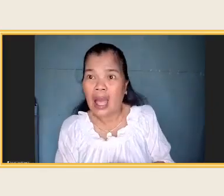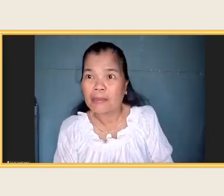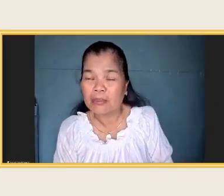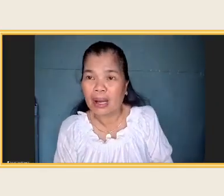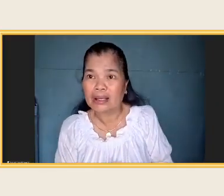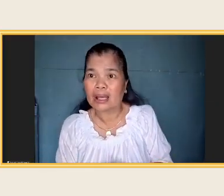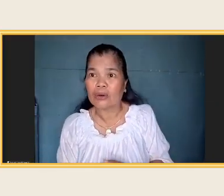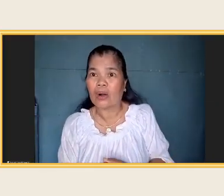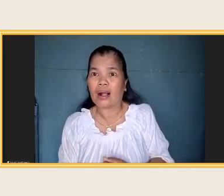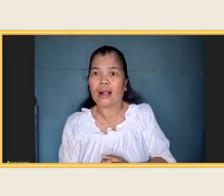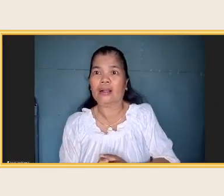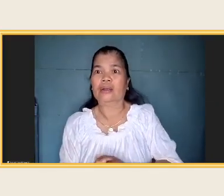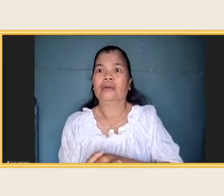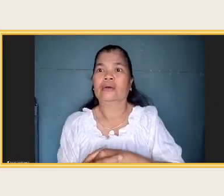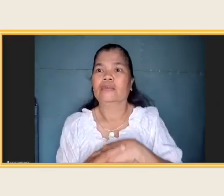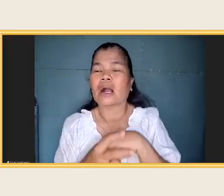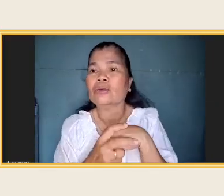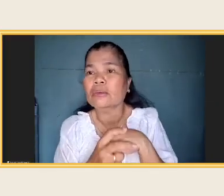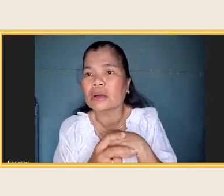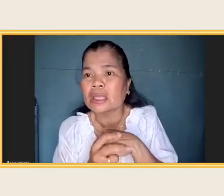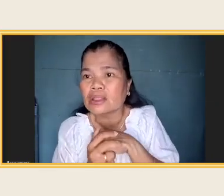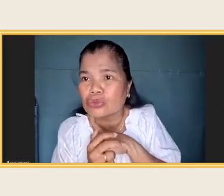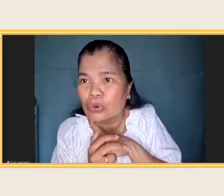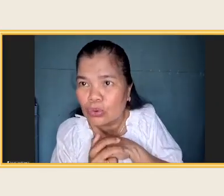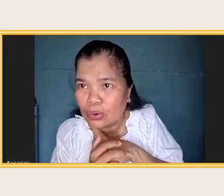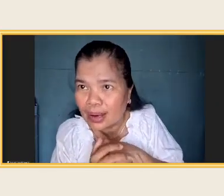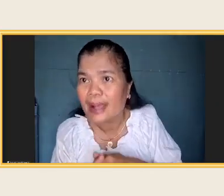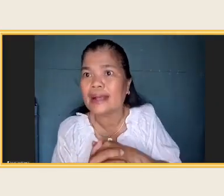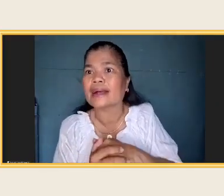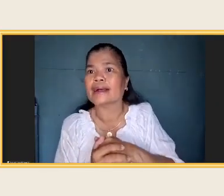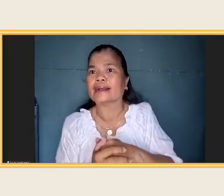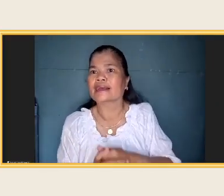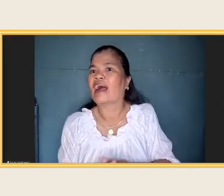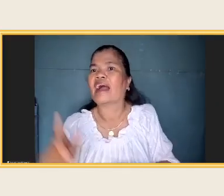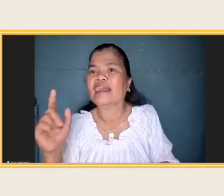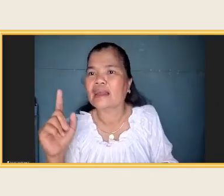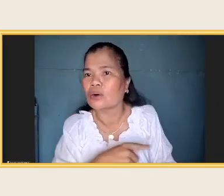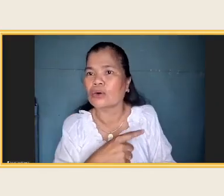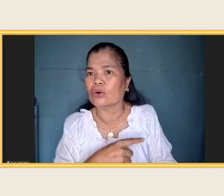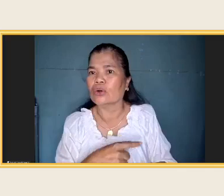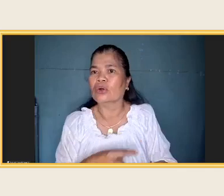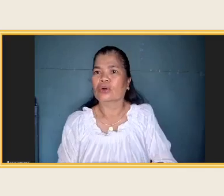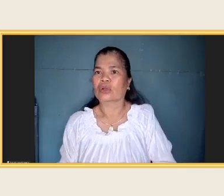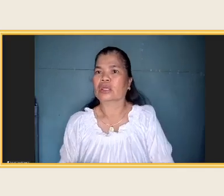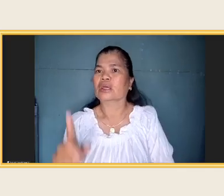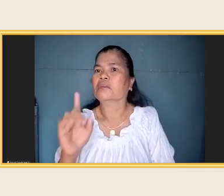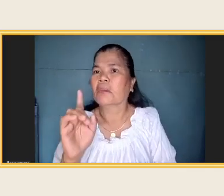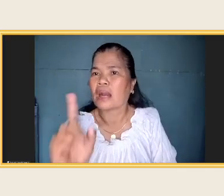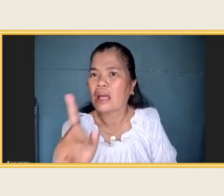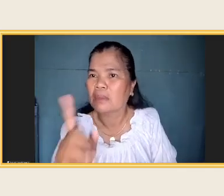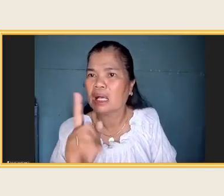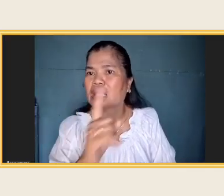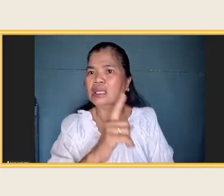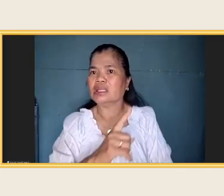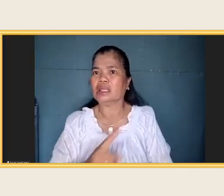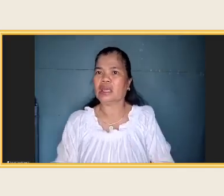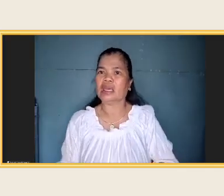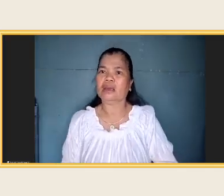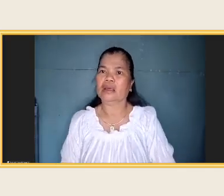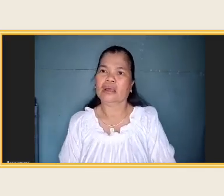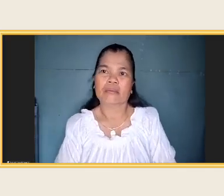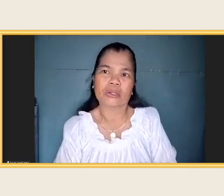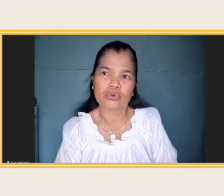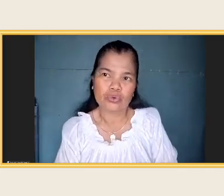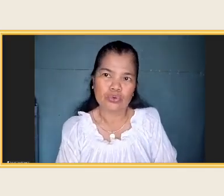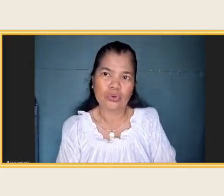Sana happy brain kayo Baka yung iba niyan tulog na. Hay nako. Marami kang